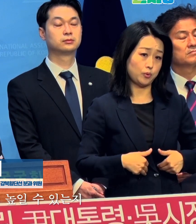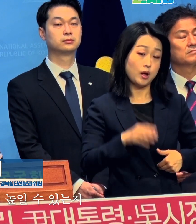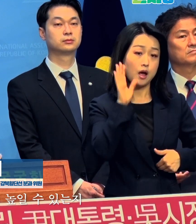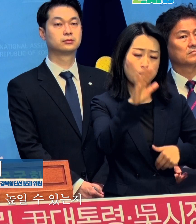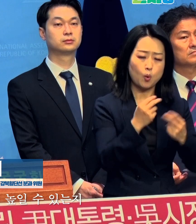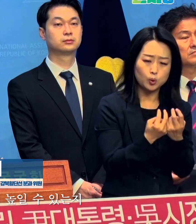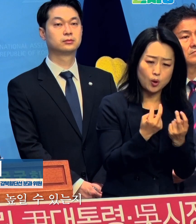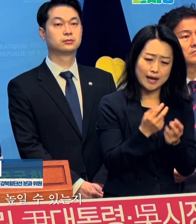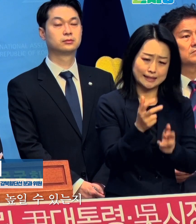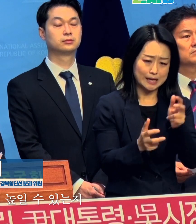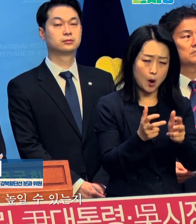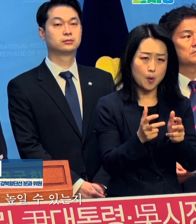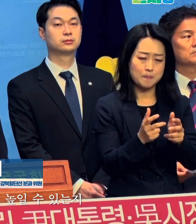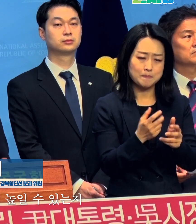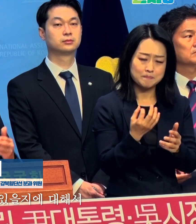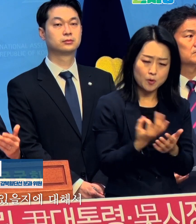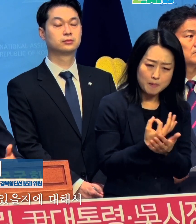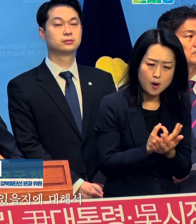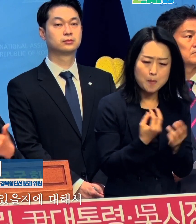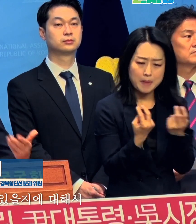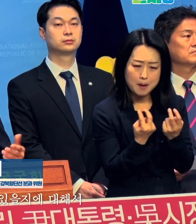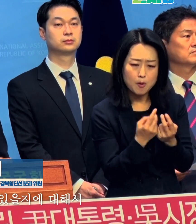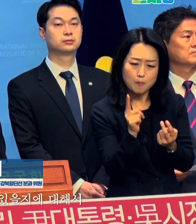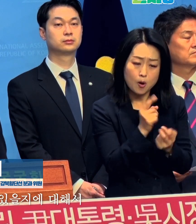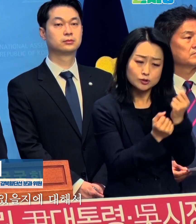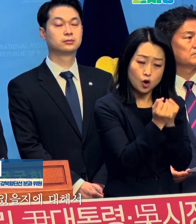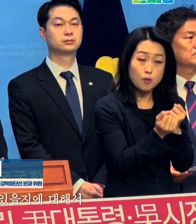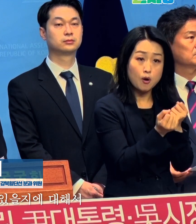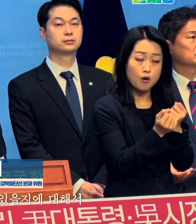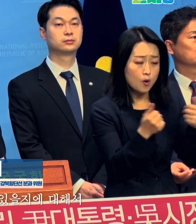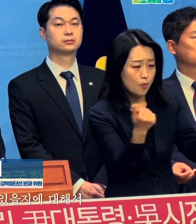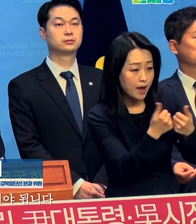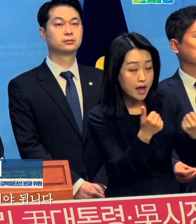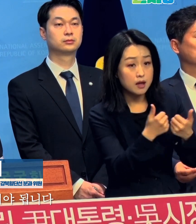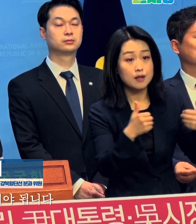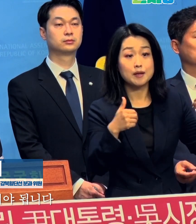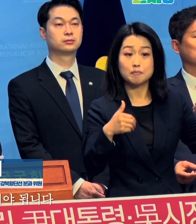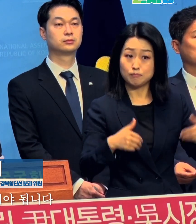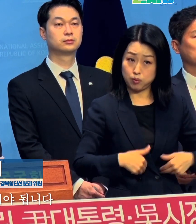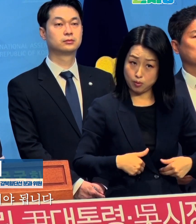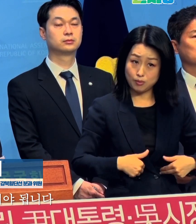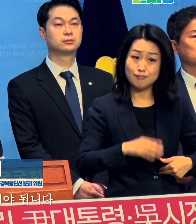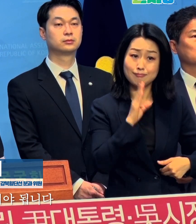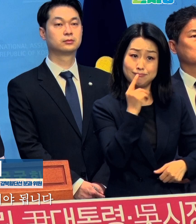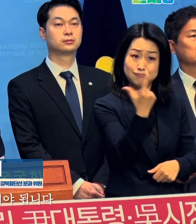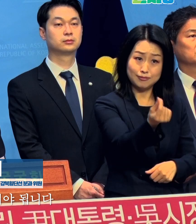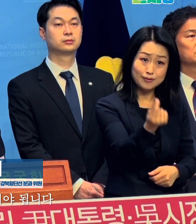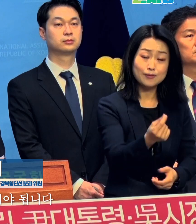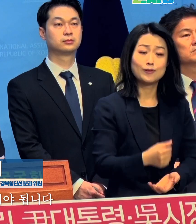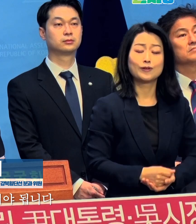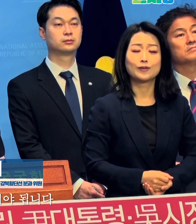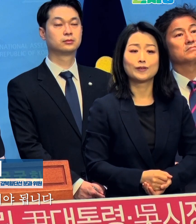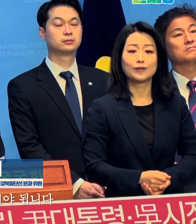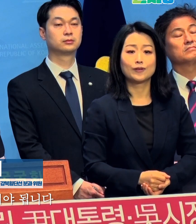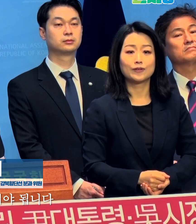하면 사업성을 더 높일 수 있는지, 어떻게 그 설명을 할 수 있을지에 대해서 함께 머리를 모았어야